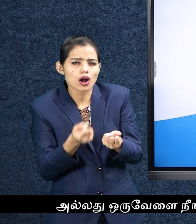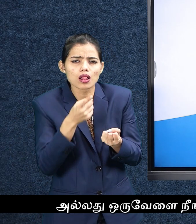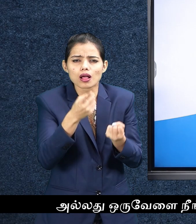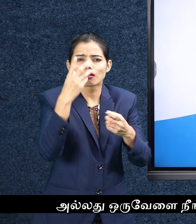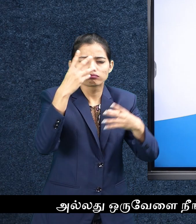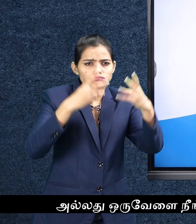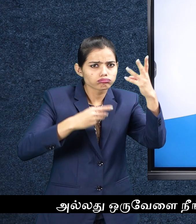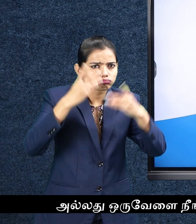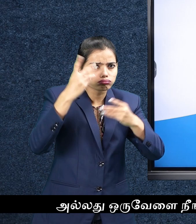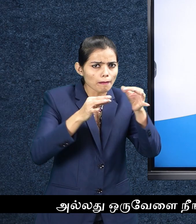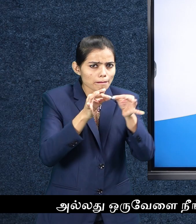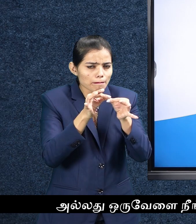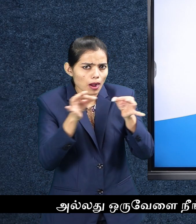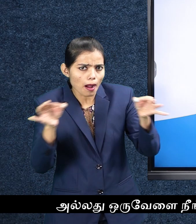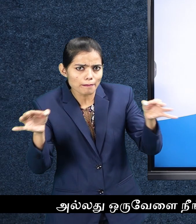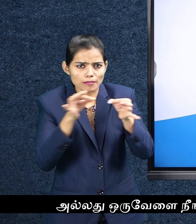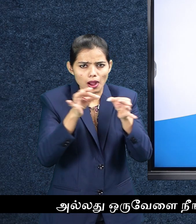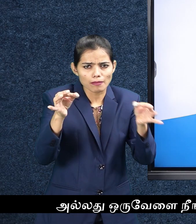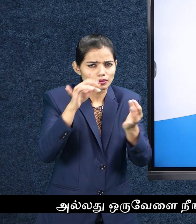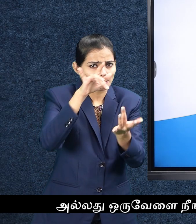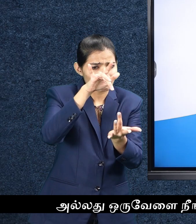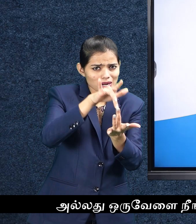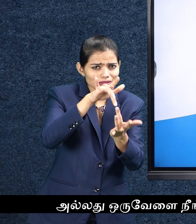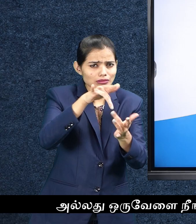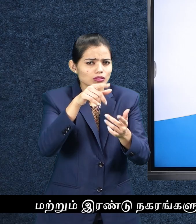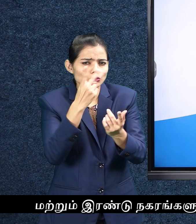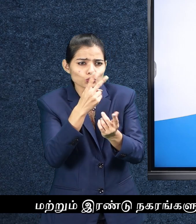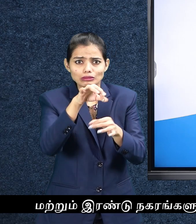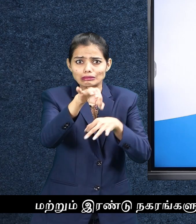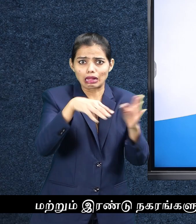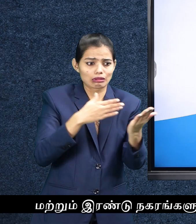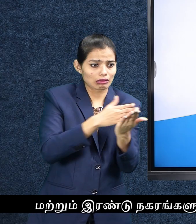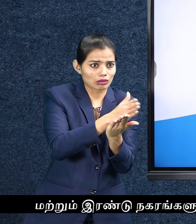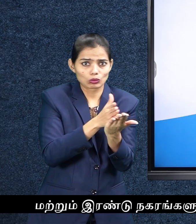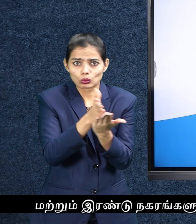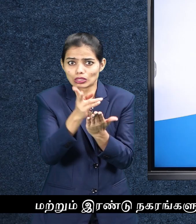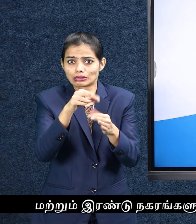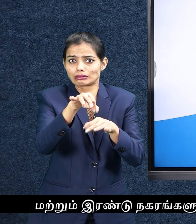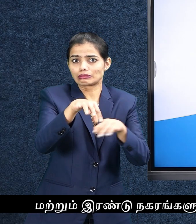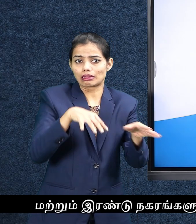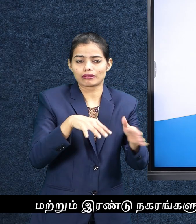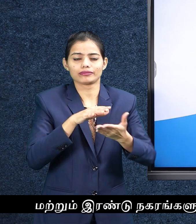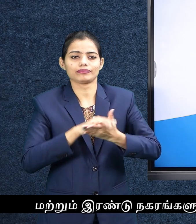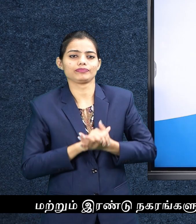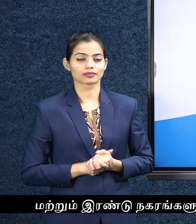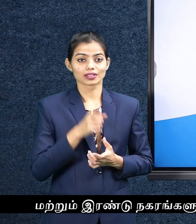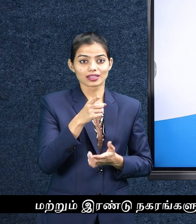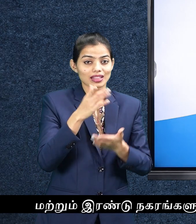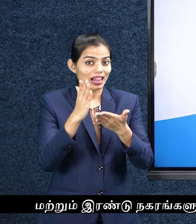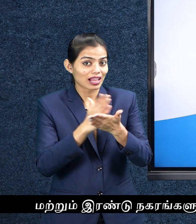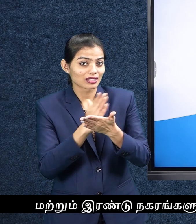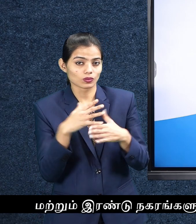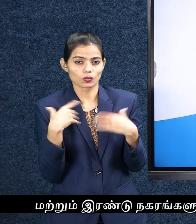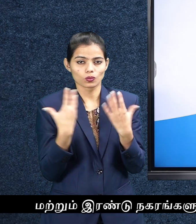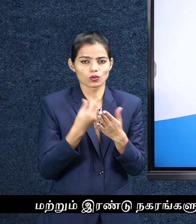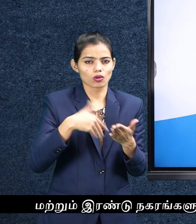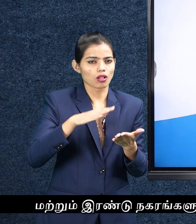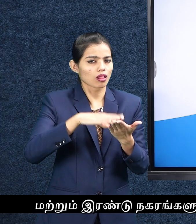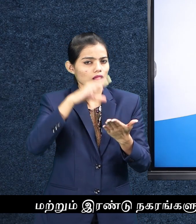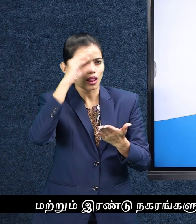நீங்கள் ஒரு சாலை பயணத்தை திட்டமிடுகிறீர்கள் மற்றும் இரண்டு நகரங்களுக்கு இடையே உள்ள தூரத்தை கணக்கிட